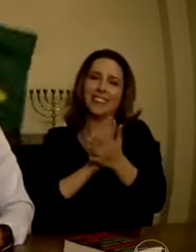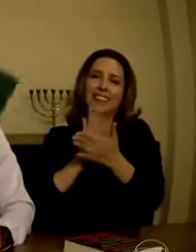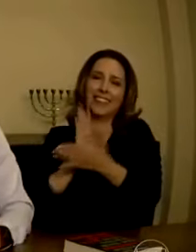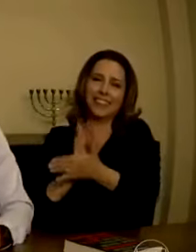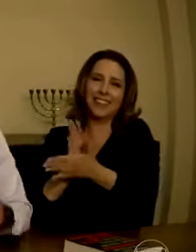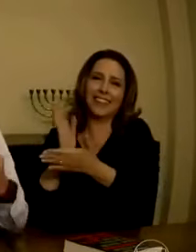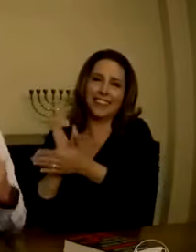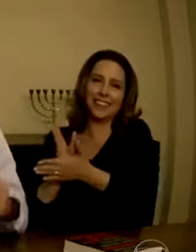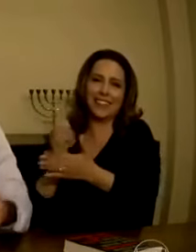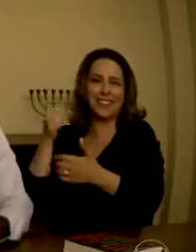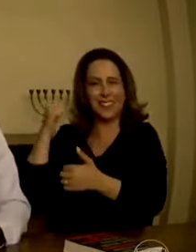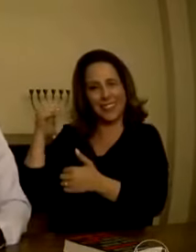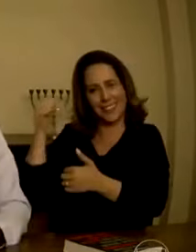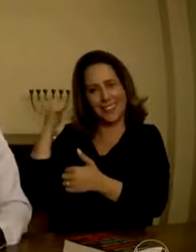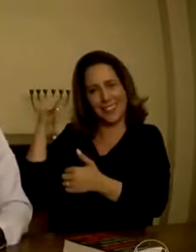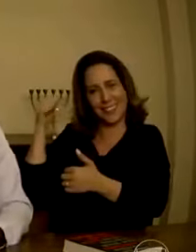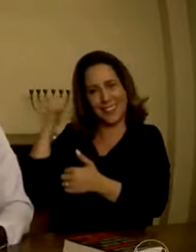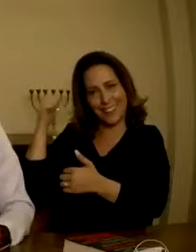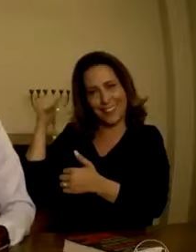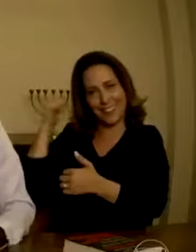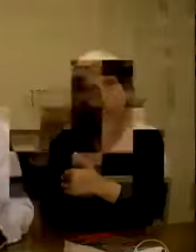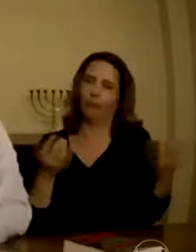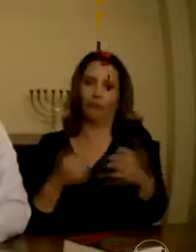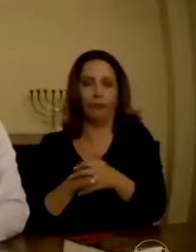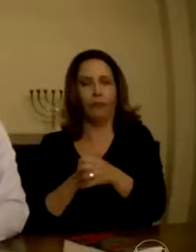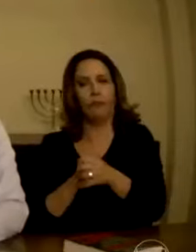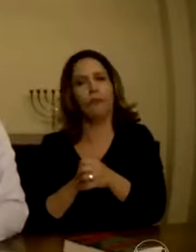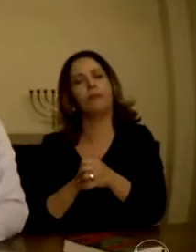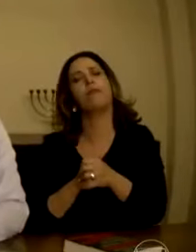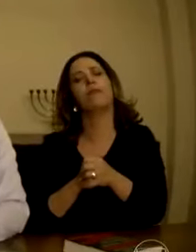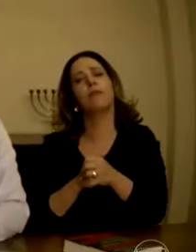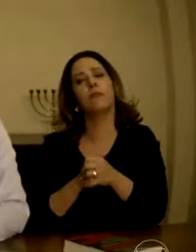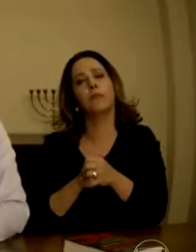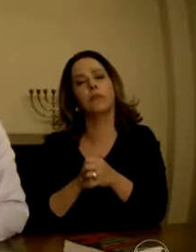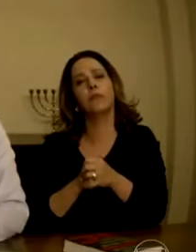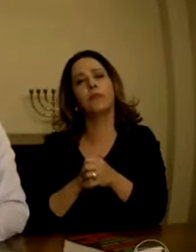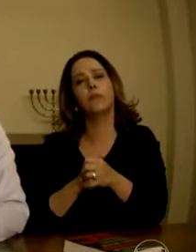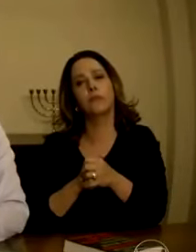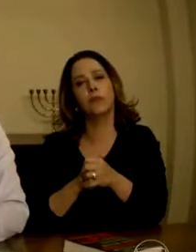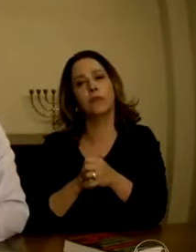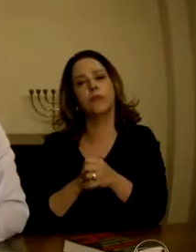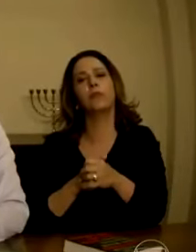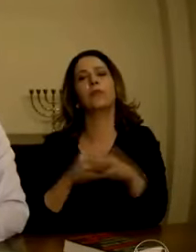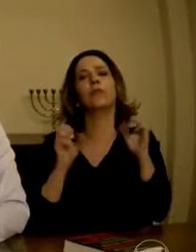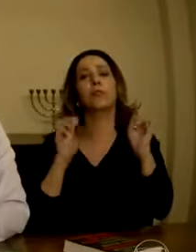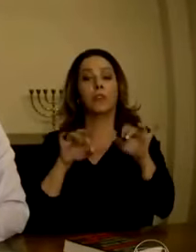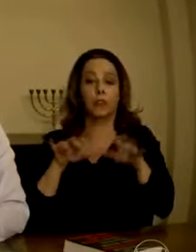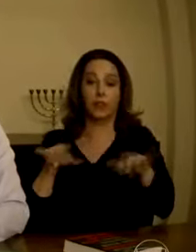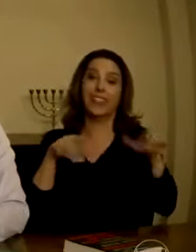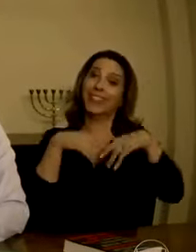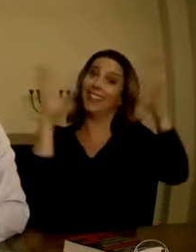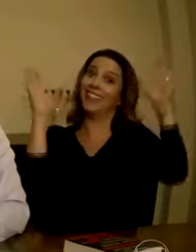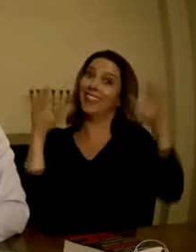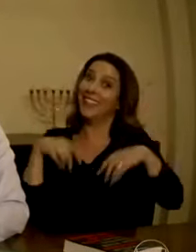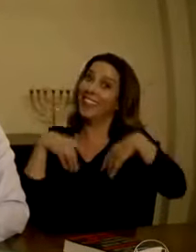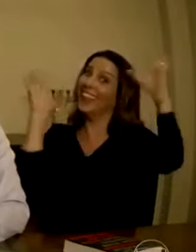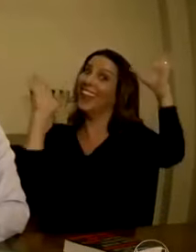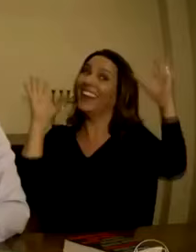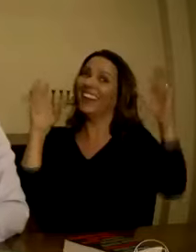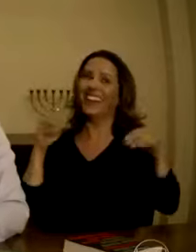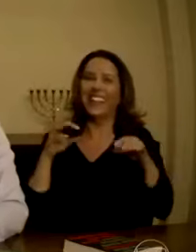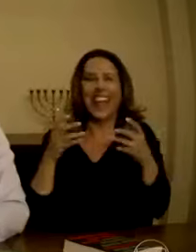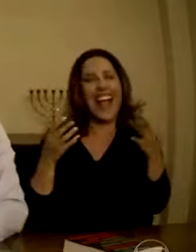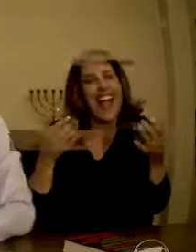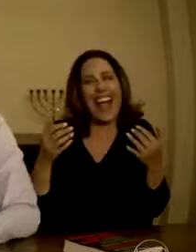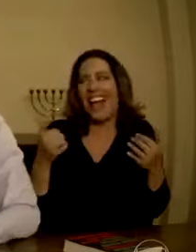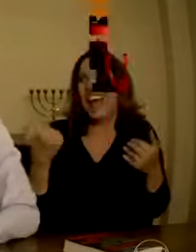muita competência essa bandeira ali atrás nisso daí. Gostaria de avisar que sou a favor de uma imprensa livre. Livre pra